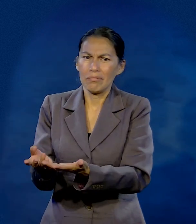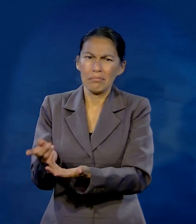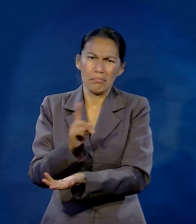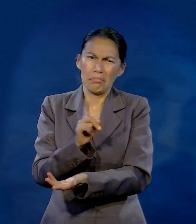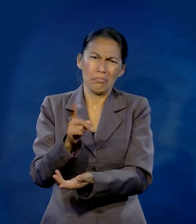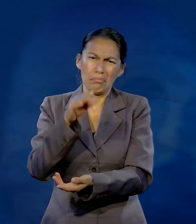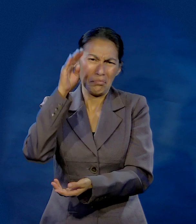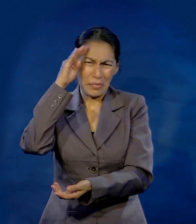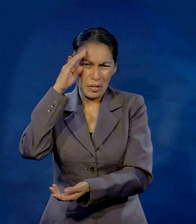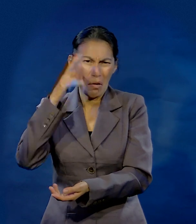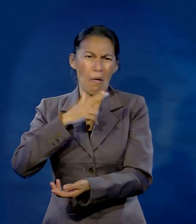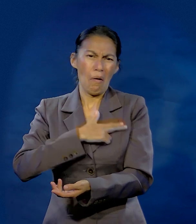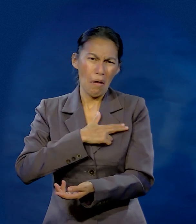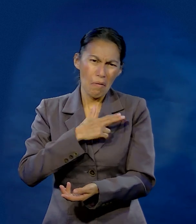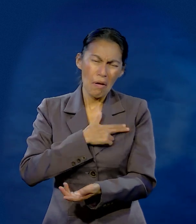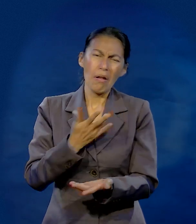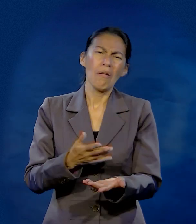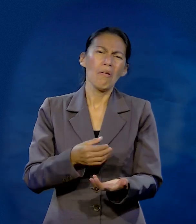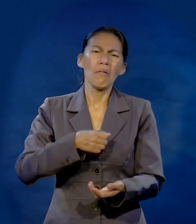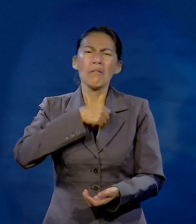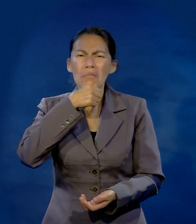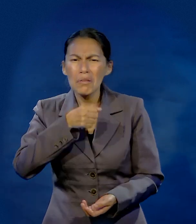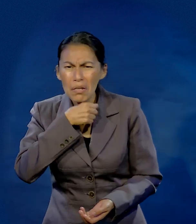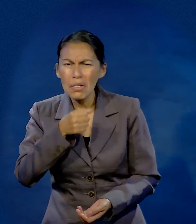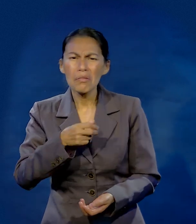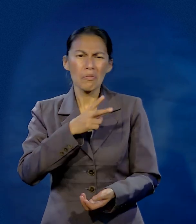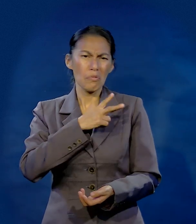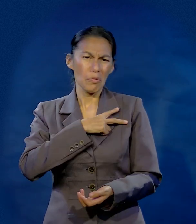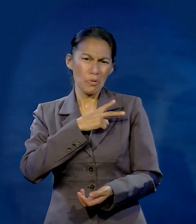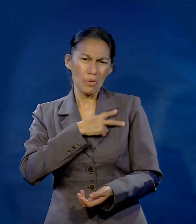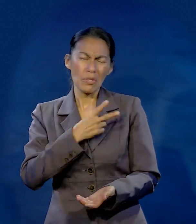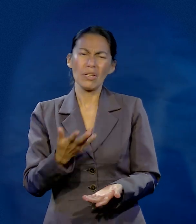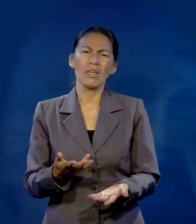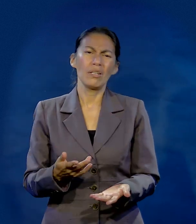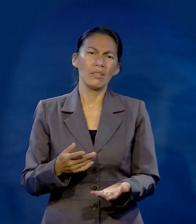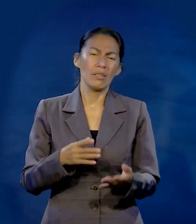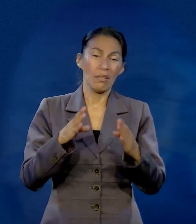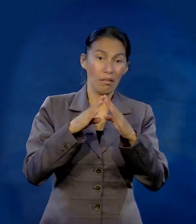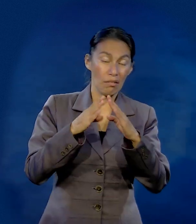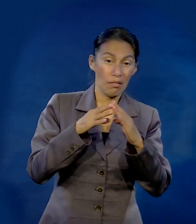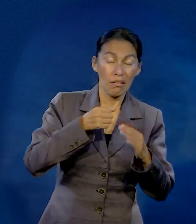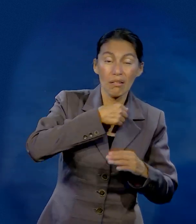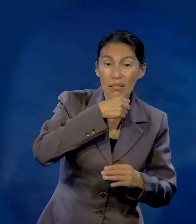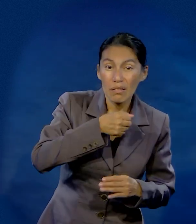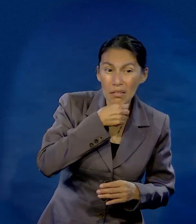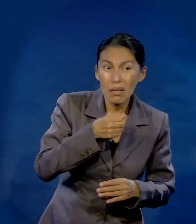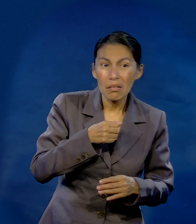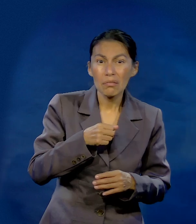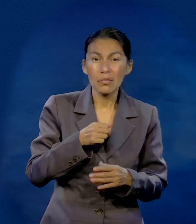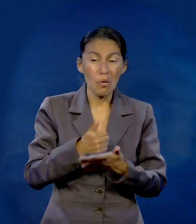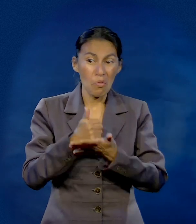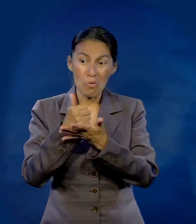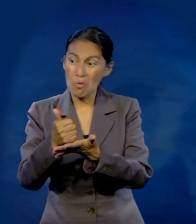hago más grande guardo todo para mí nunca dijo Híjole Bueno pues como me sobra vamos a hablar un poquito para